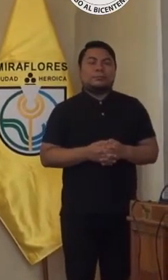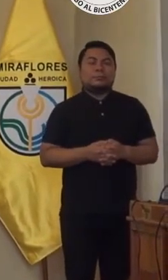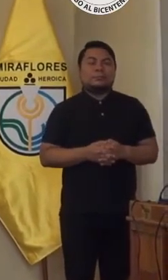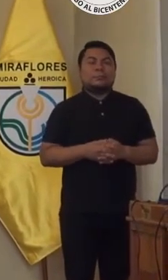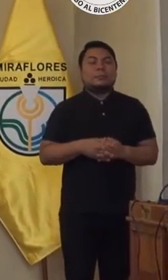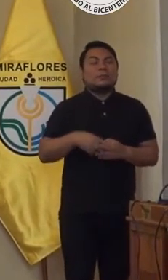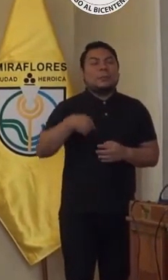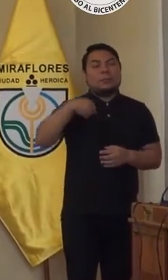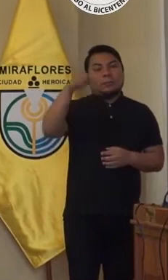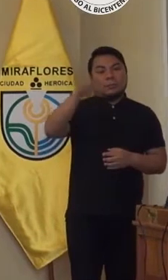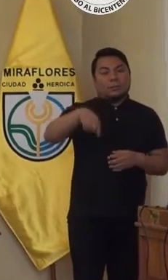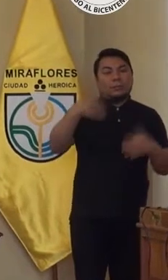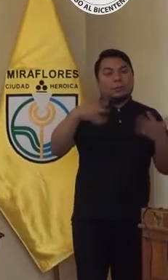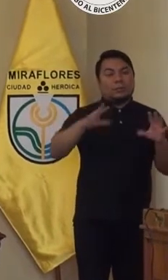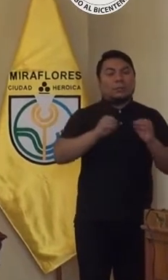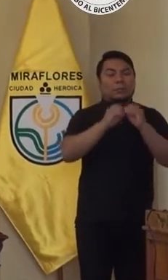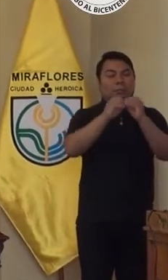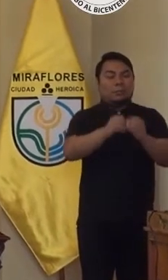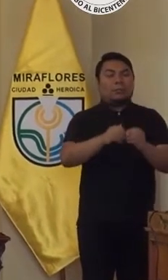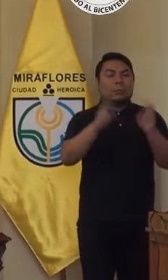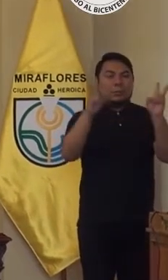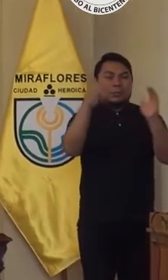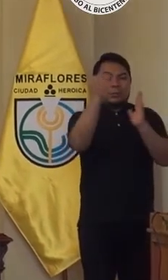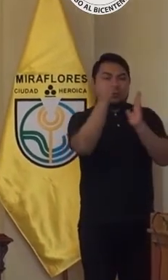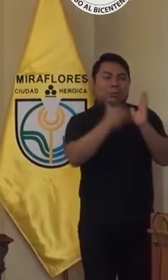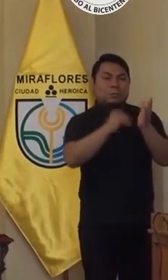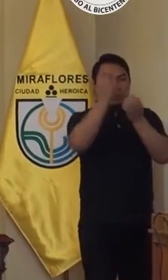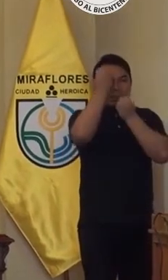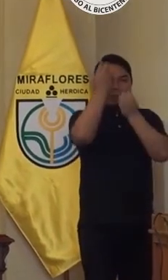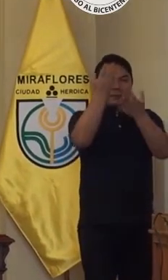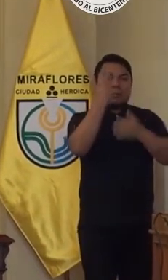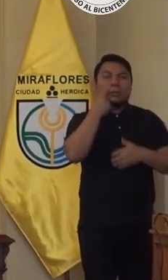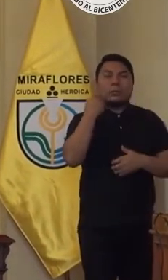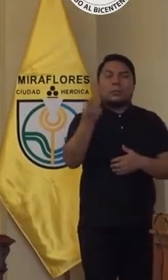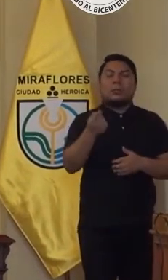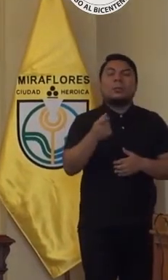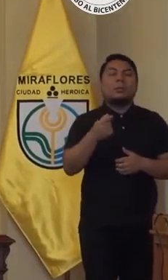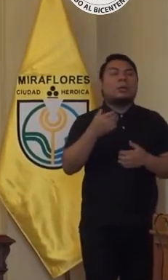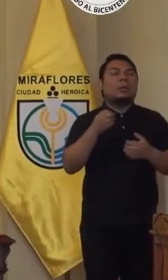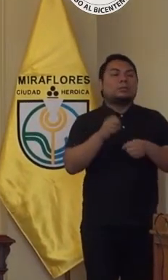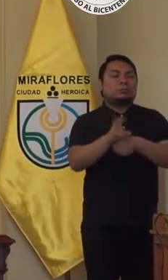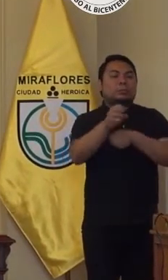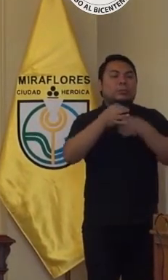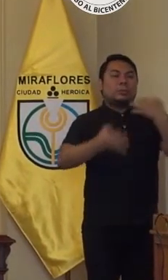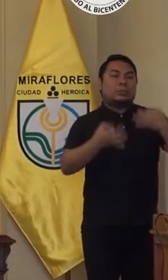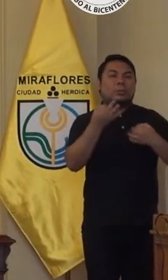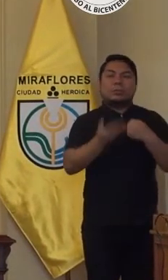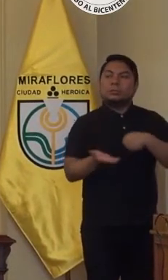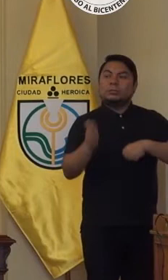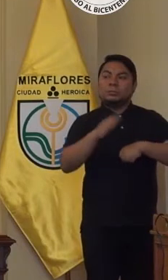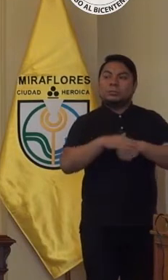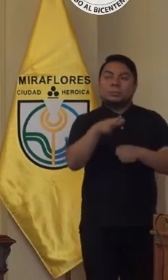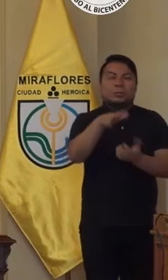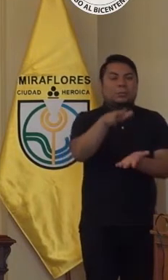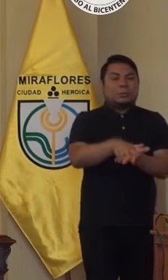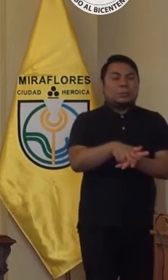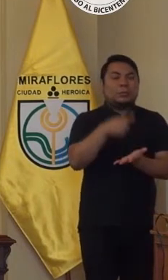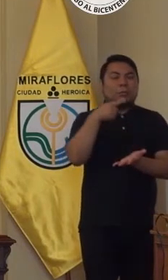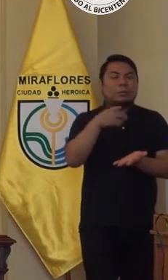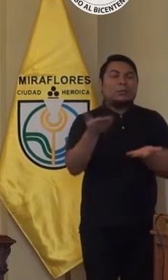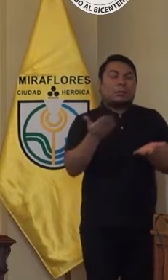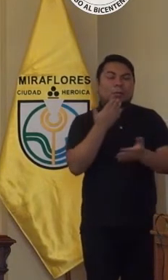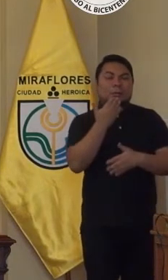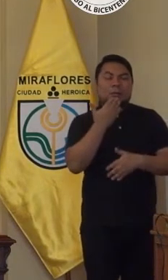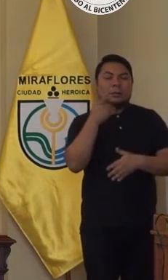Para el día de hoy se ha programado en la agenda el informe del gerente de asesoría jurídica respecto a la aprobación de